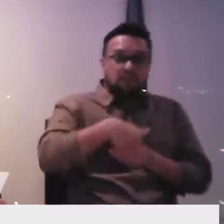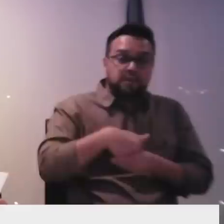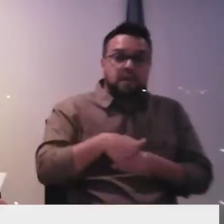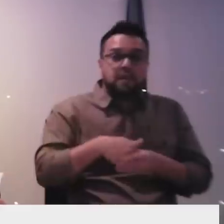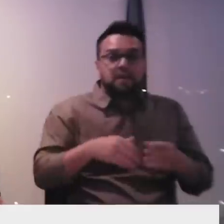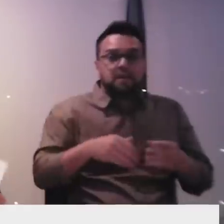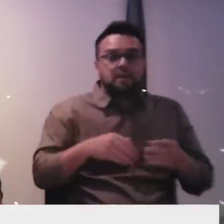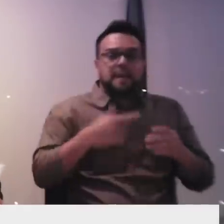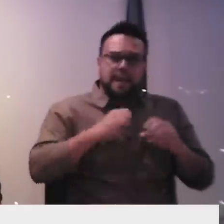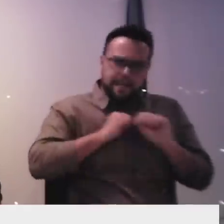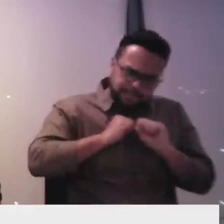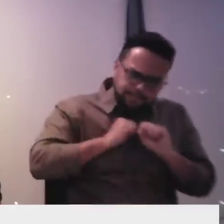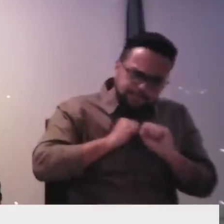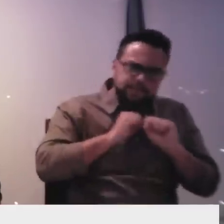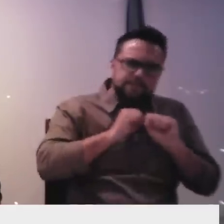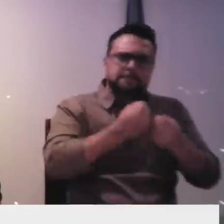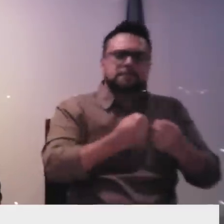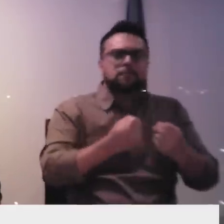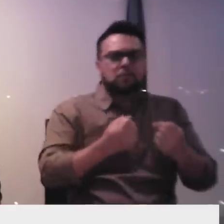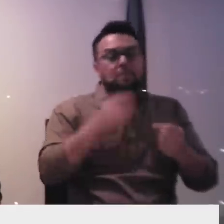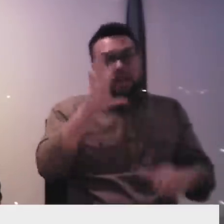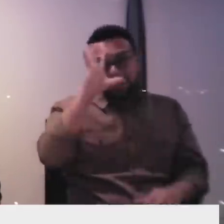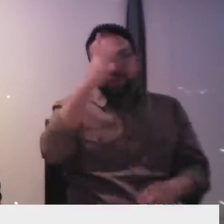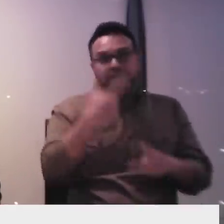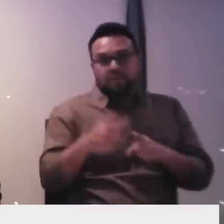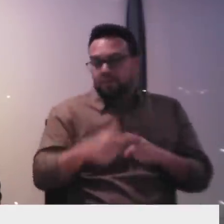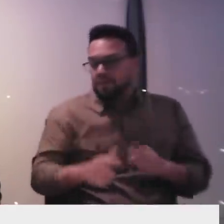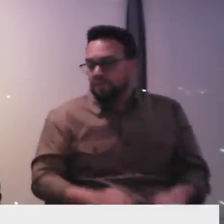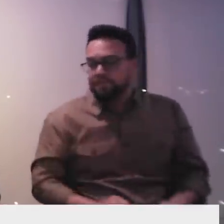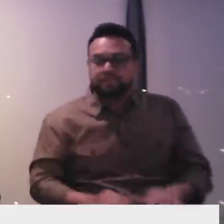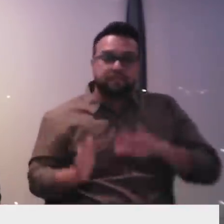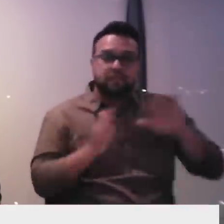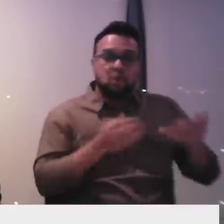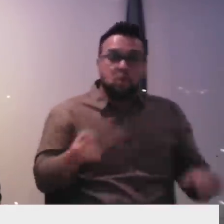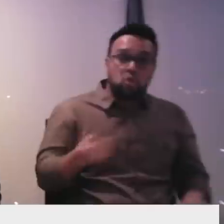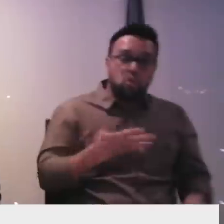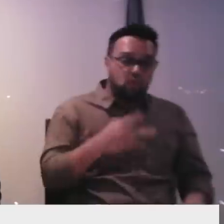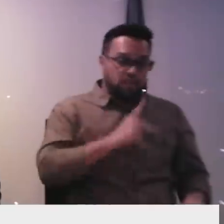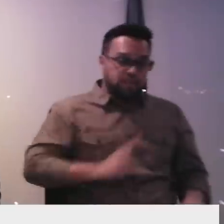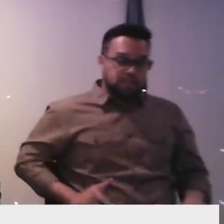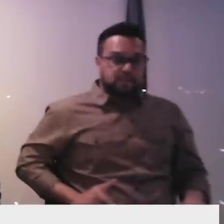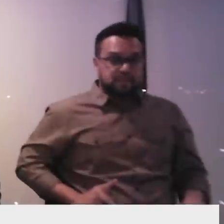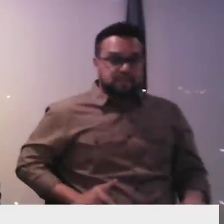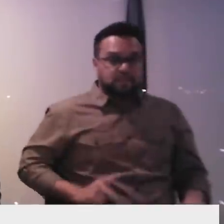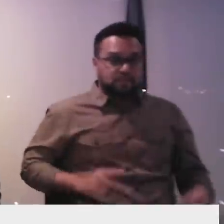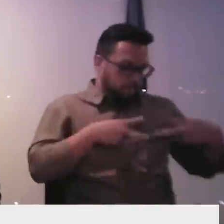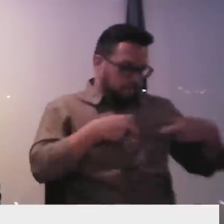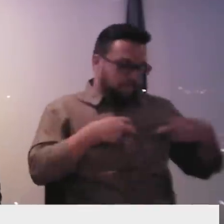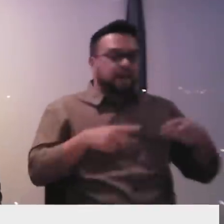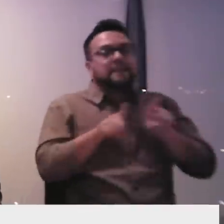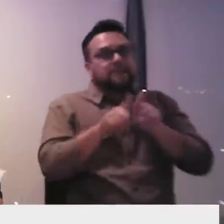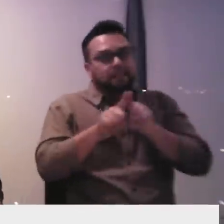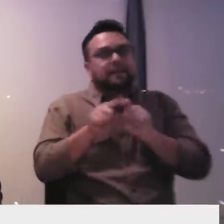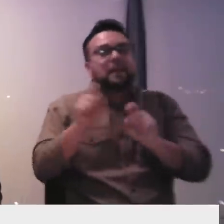memória. Eu acho que está sendo feito um esforço muito grande para resolver esse problema. Com o novo presidente da Petrobras, o general Silvio Luna, também estamos atacando em outra